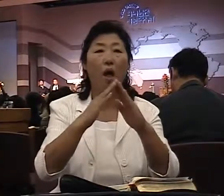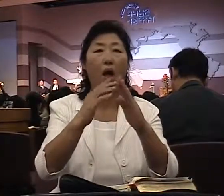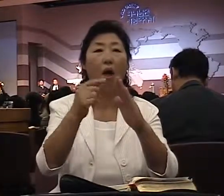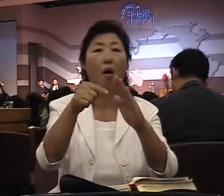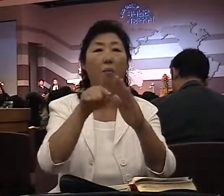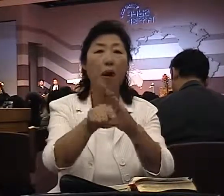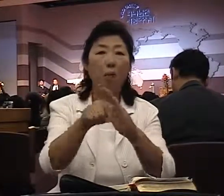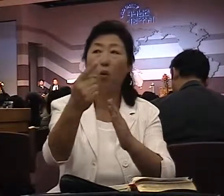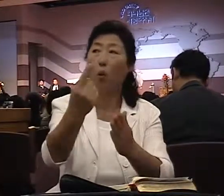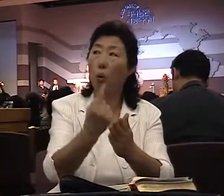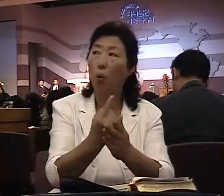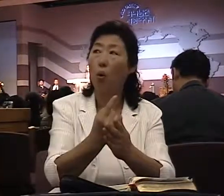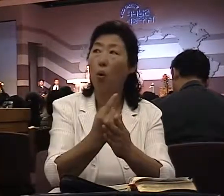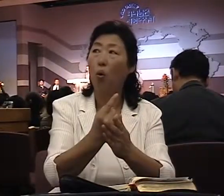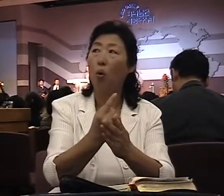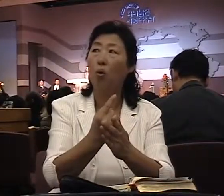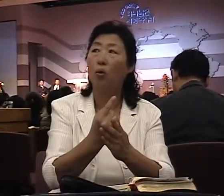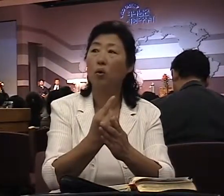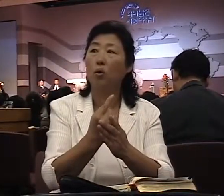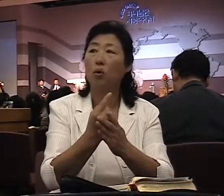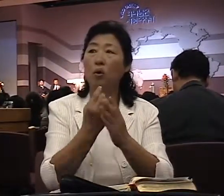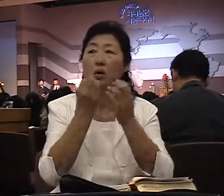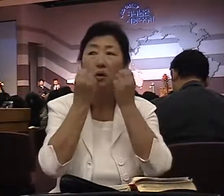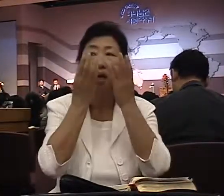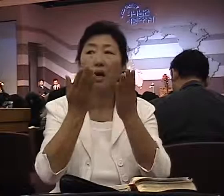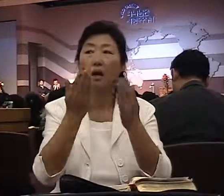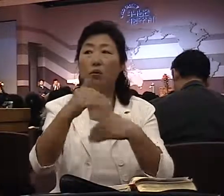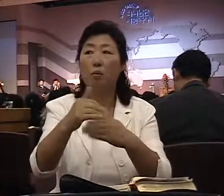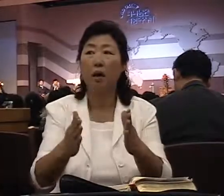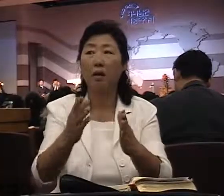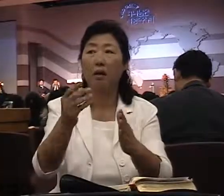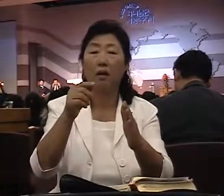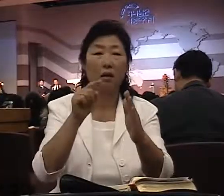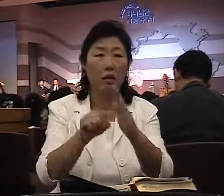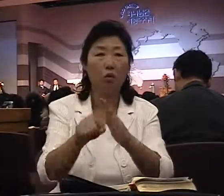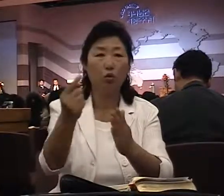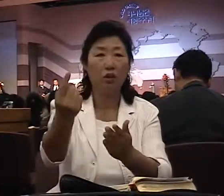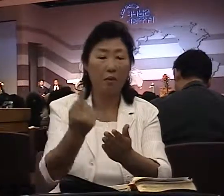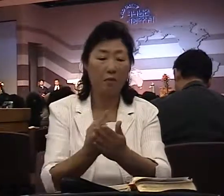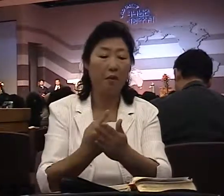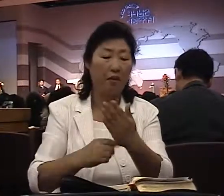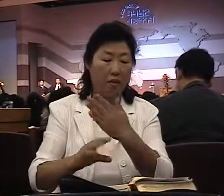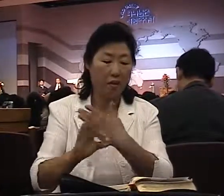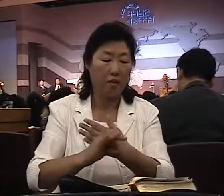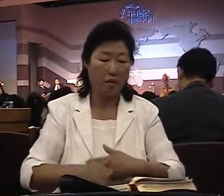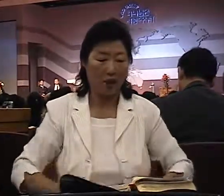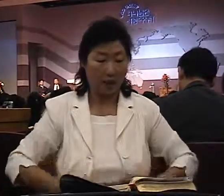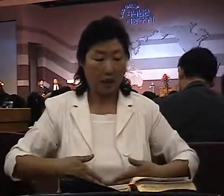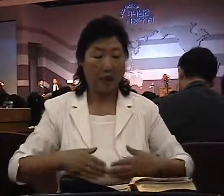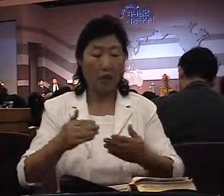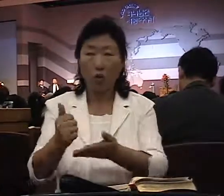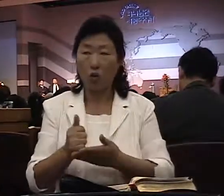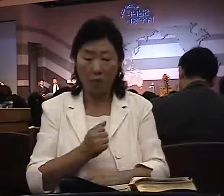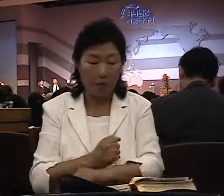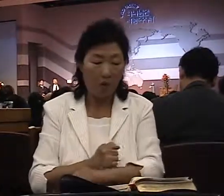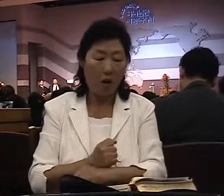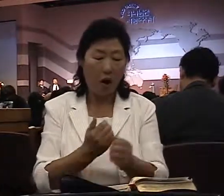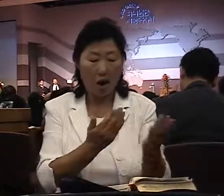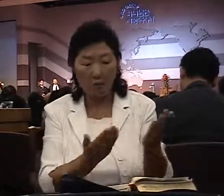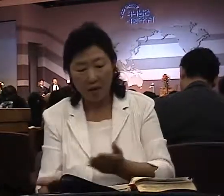바로 맞은편에 새가족 환영실이 있습니다. 거기 들러주시면 저희들이 여러분 따뜻이 영접하고 또 안내해 드리도록